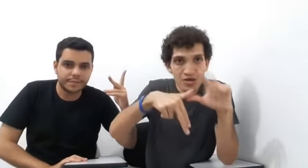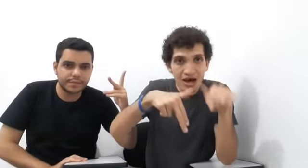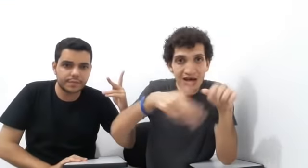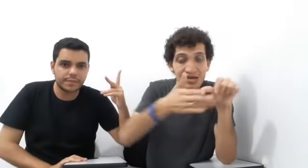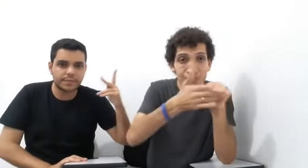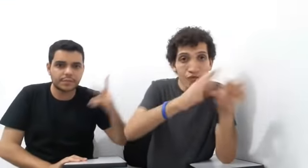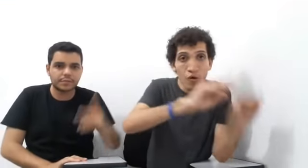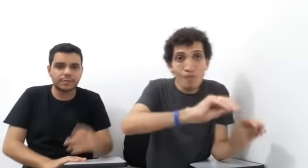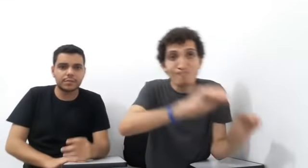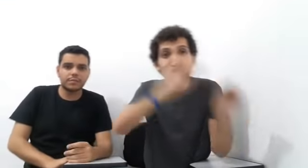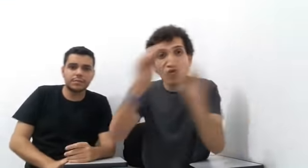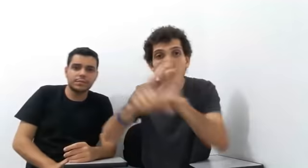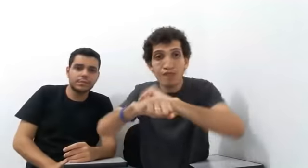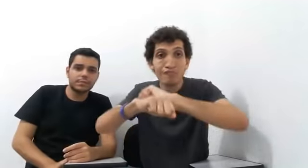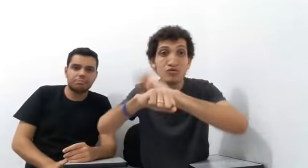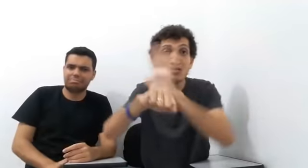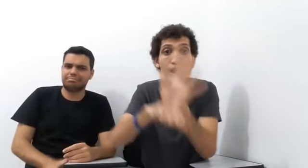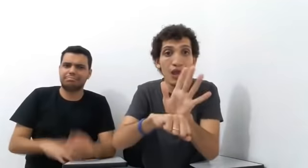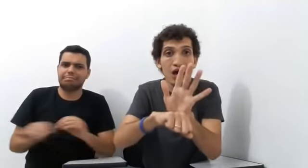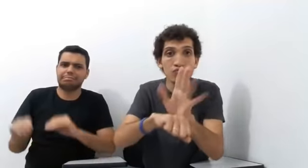a escola mudou para Montes Claros.